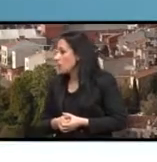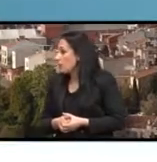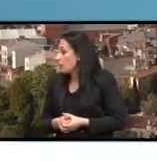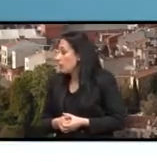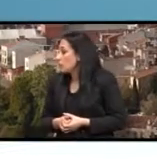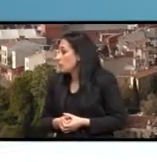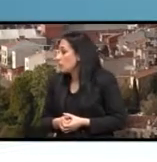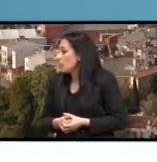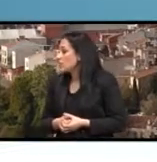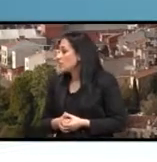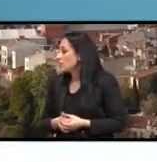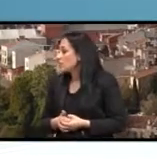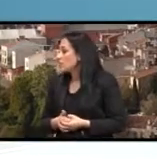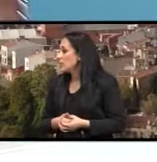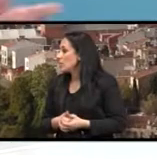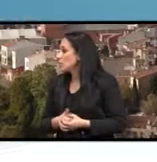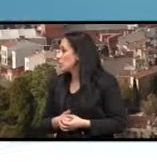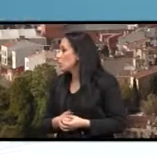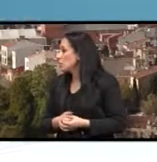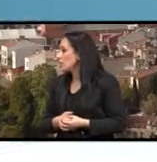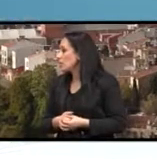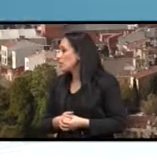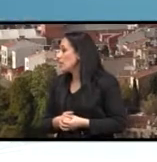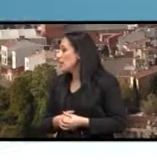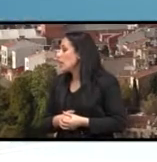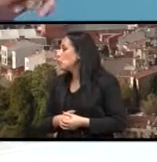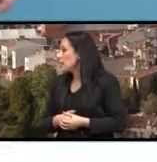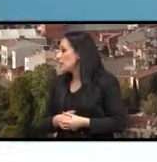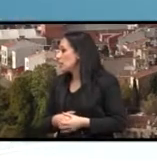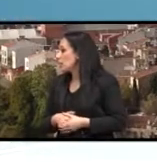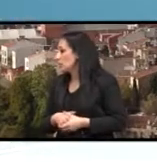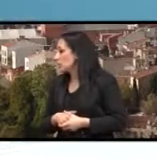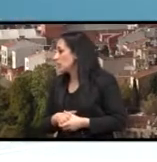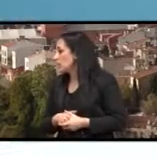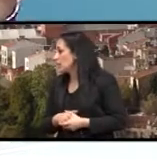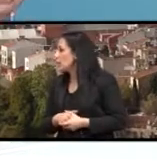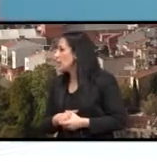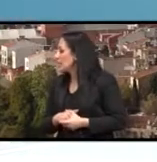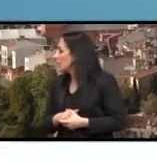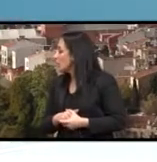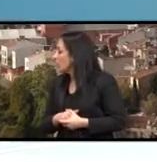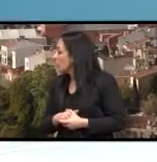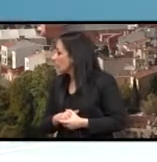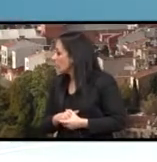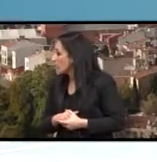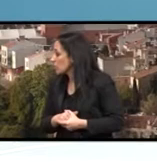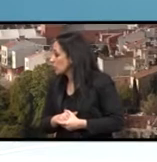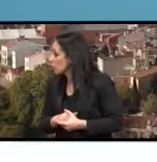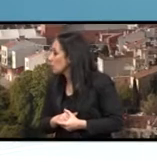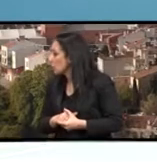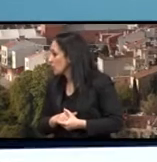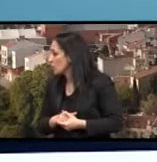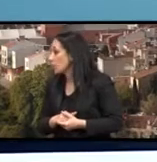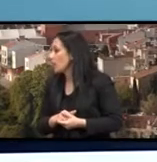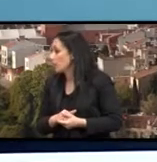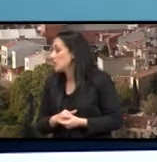Però bueno, només tenim això. Si moltes vegades no tinguéssim la teleassistència i caiguéssim a casa, doncs clar,